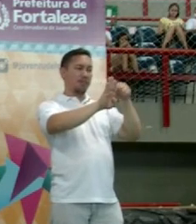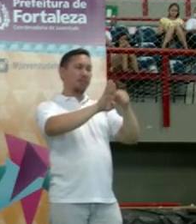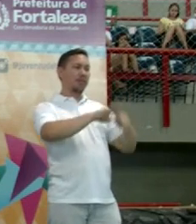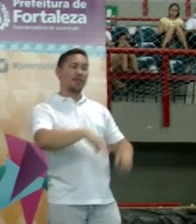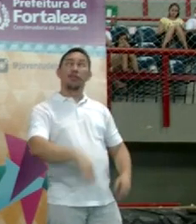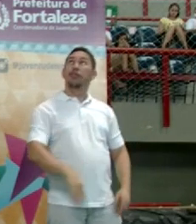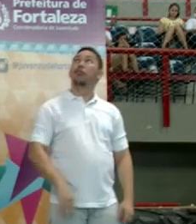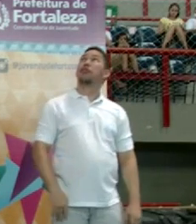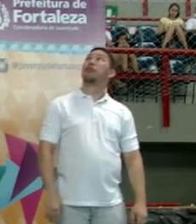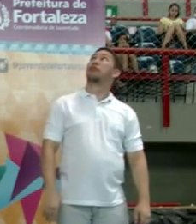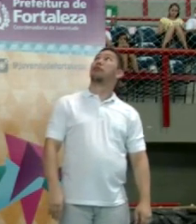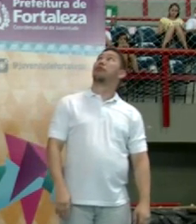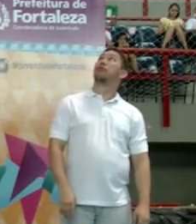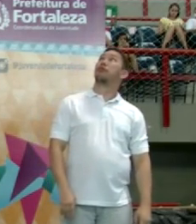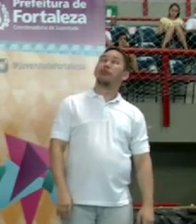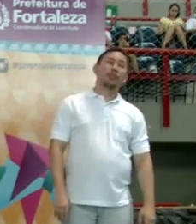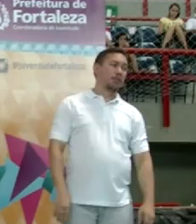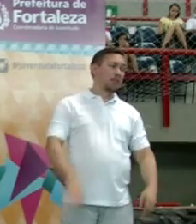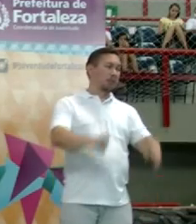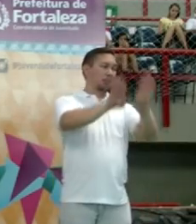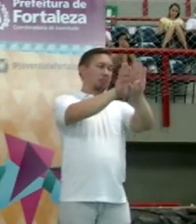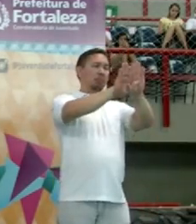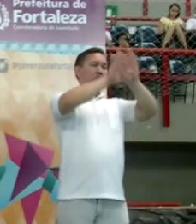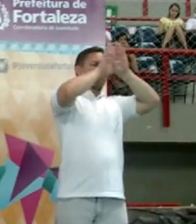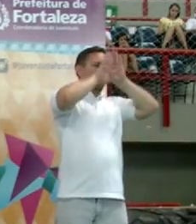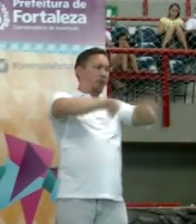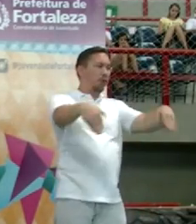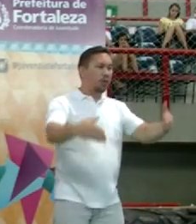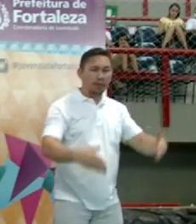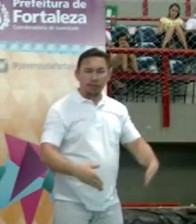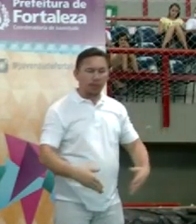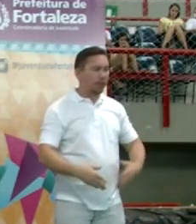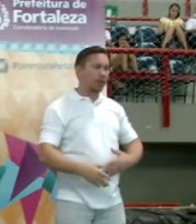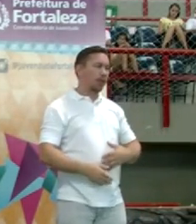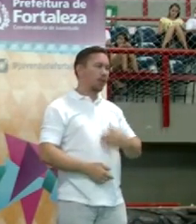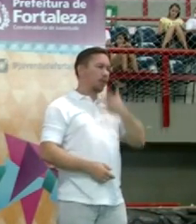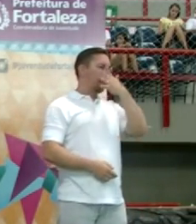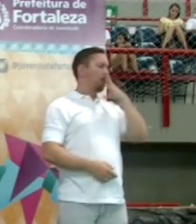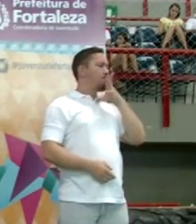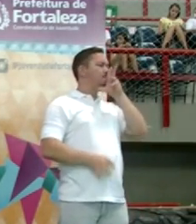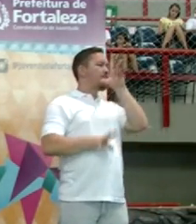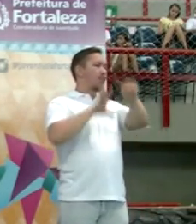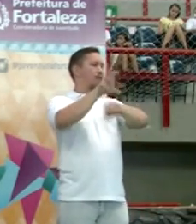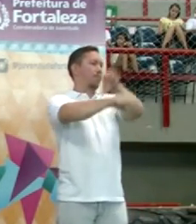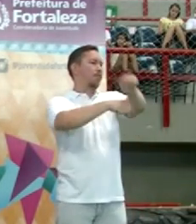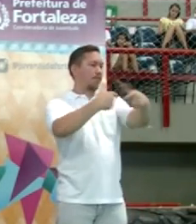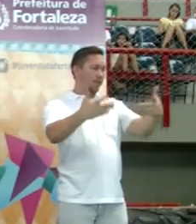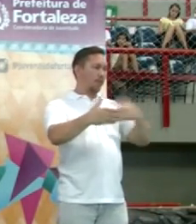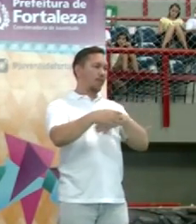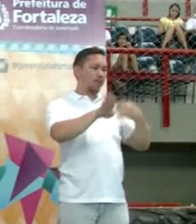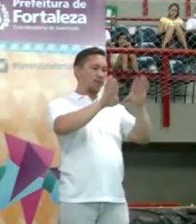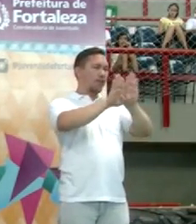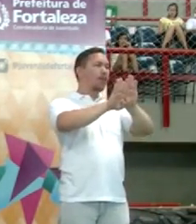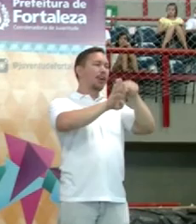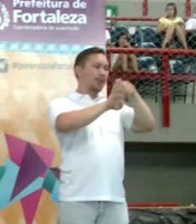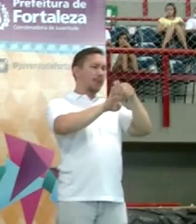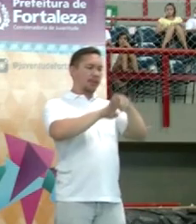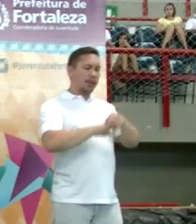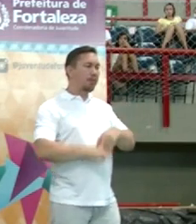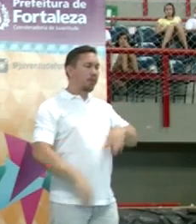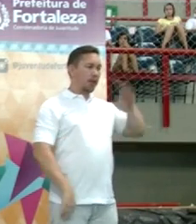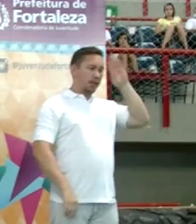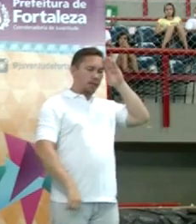portão? Se arrombar o portão, o feudo está invadido. Então sempre vai ter uma negada defendendo